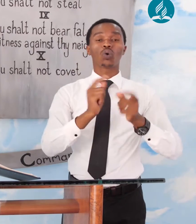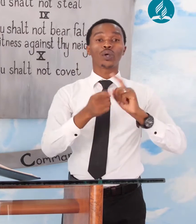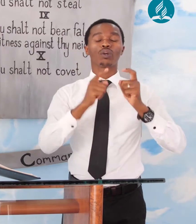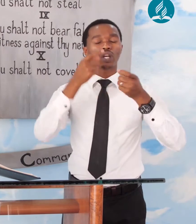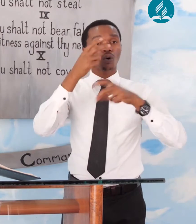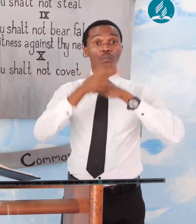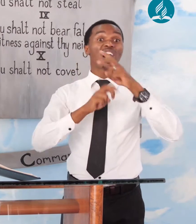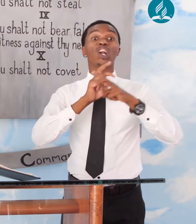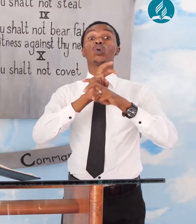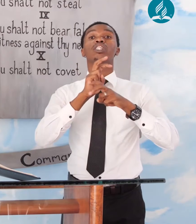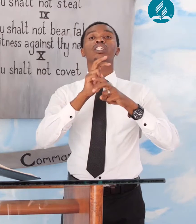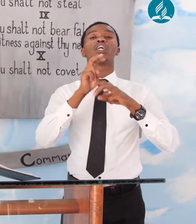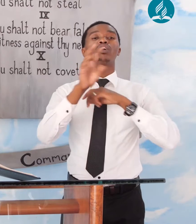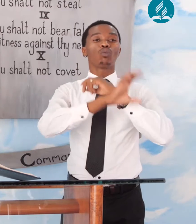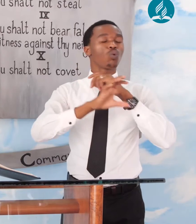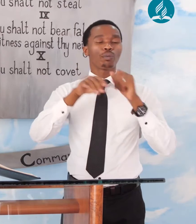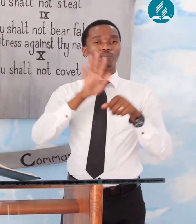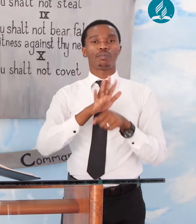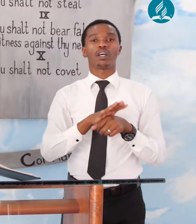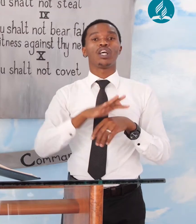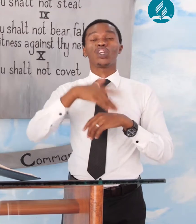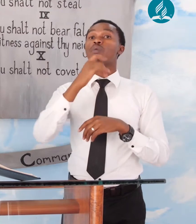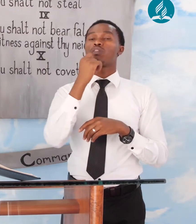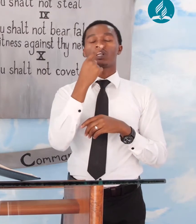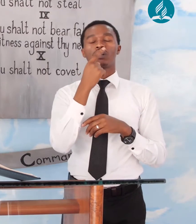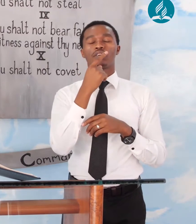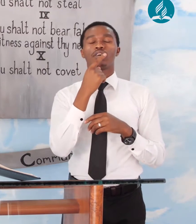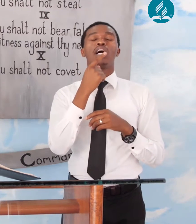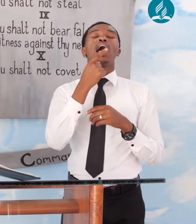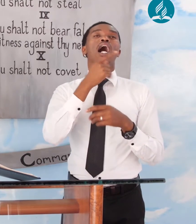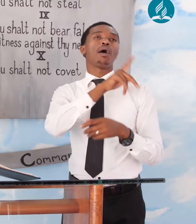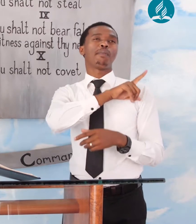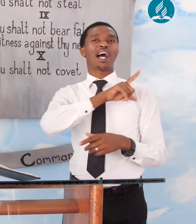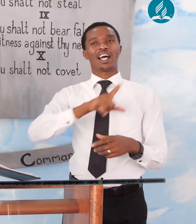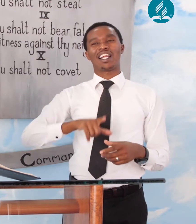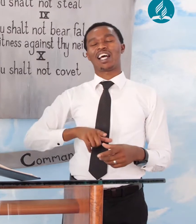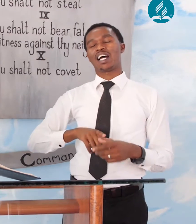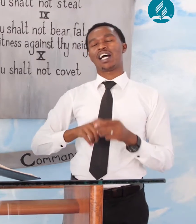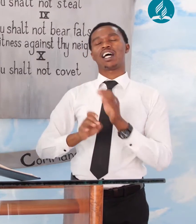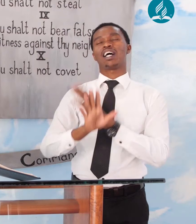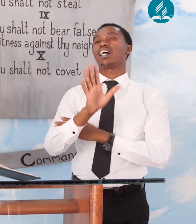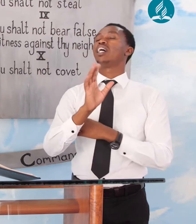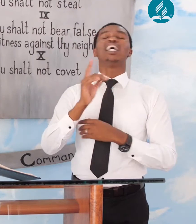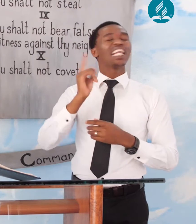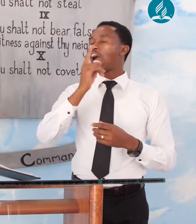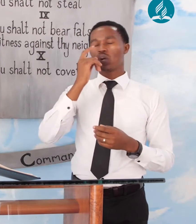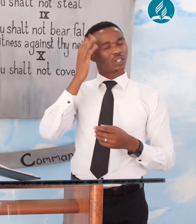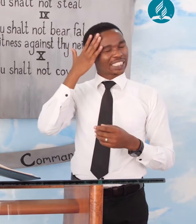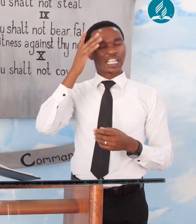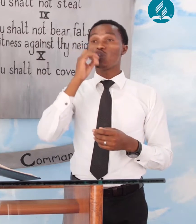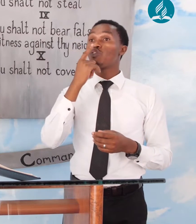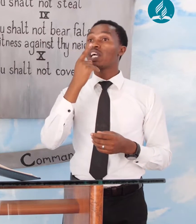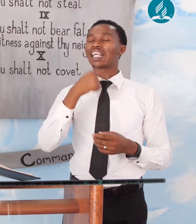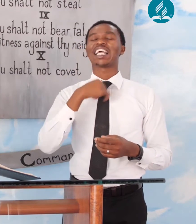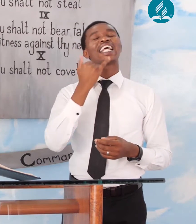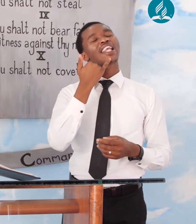uhanurira amahanga nuko ndavuga nti nyamuneka nyagasani Yehova dore sinzi kuvuga ndi umwana ariko